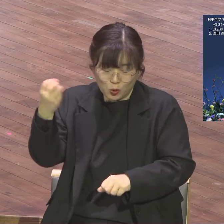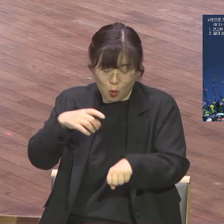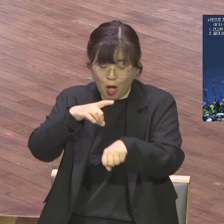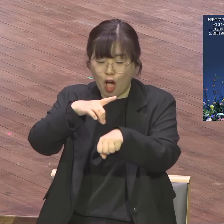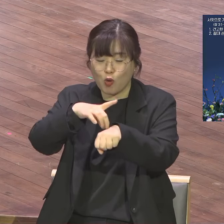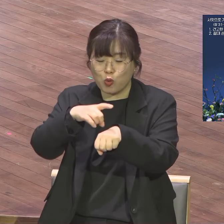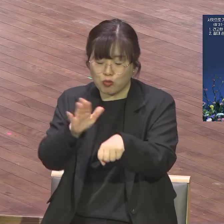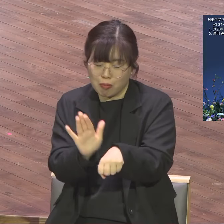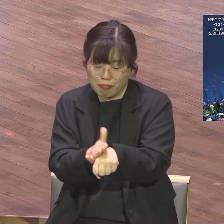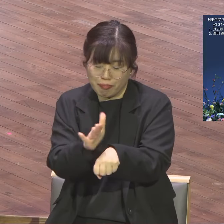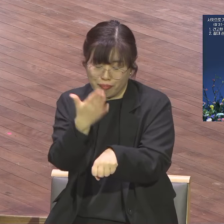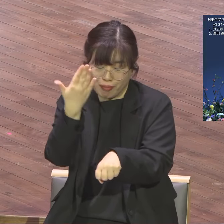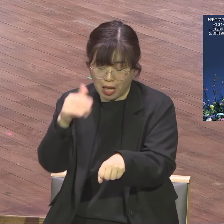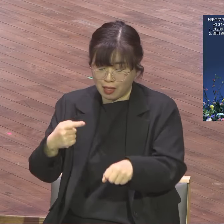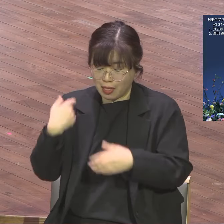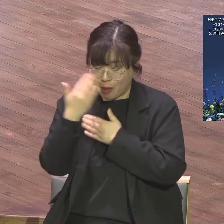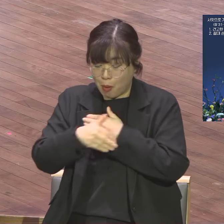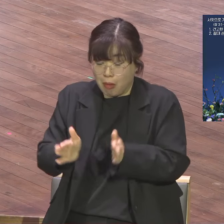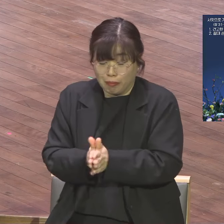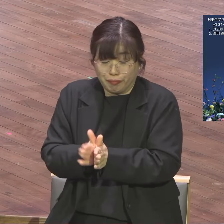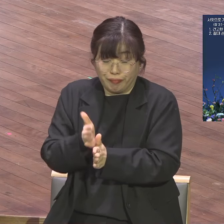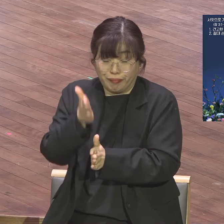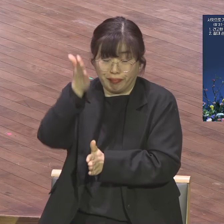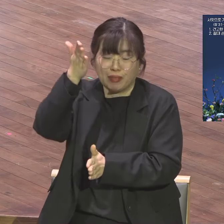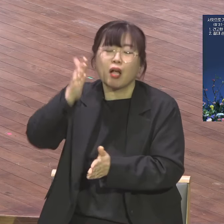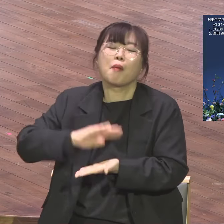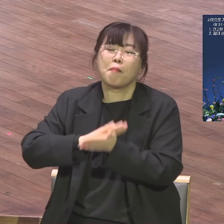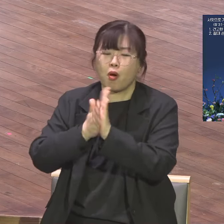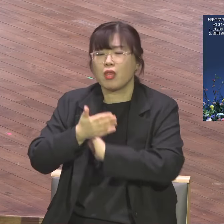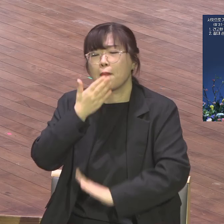막 골수를 윤태가 이게 뭐 끝난 거 아닙니까?